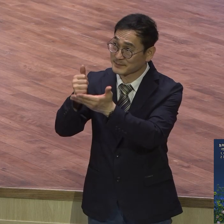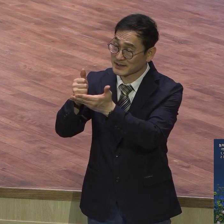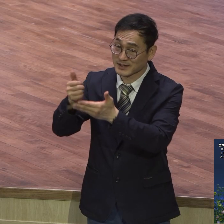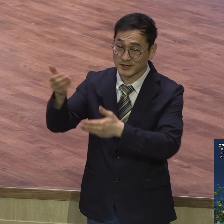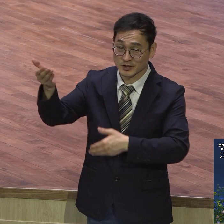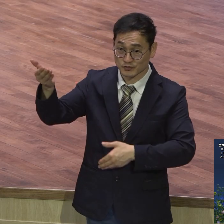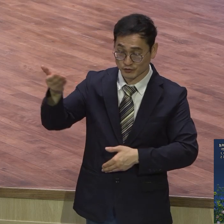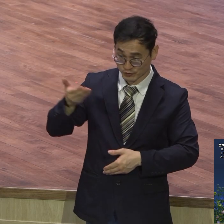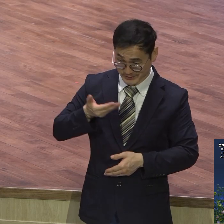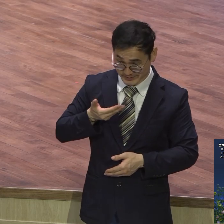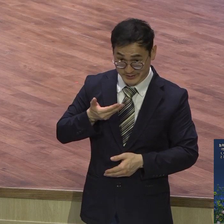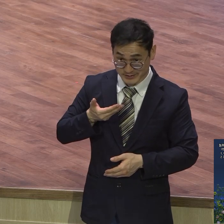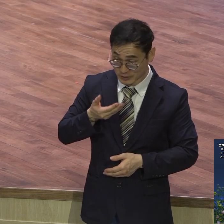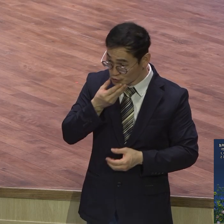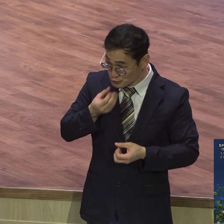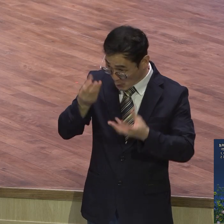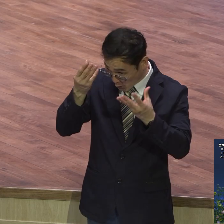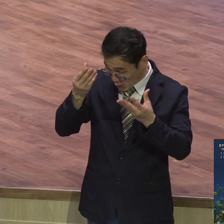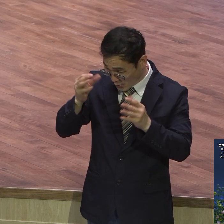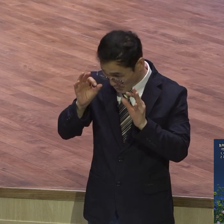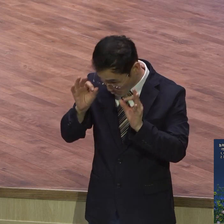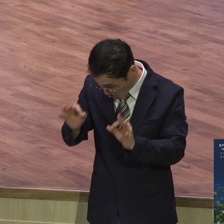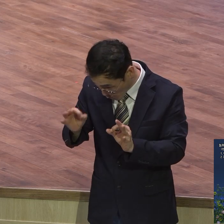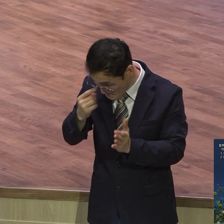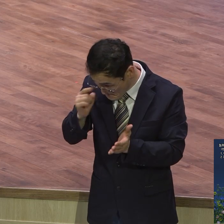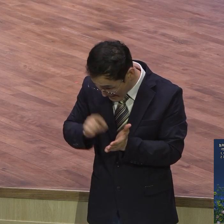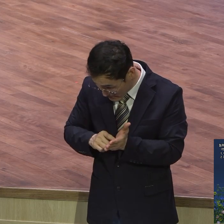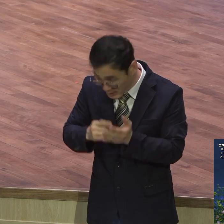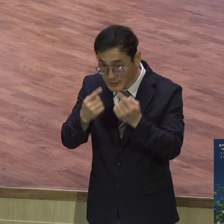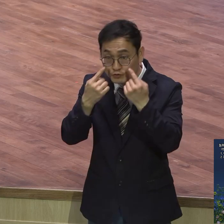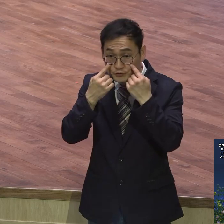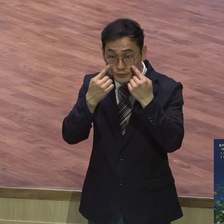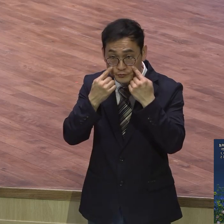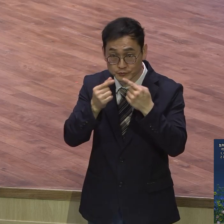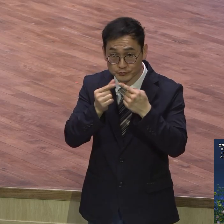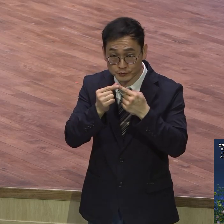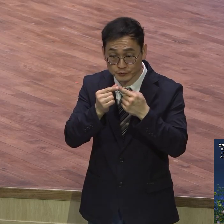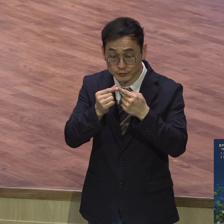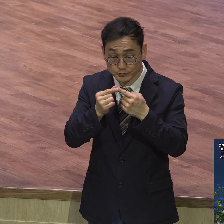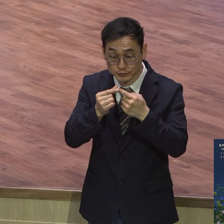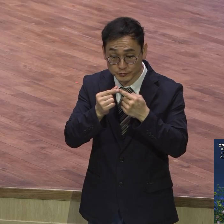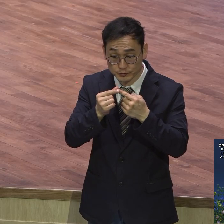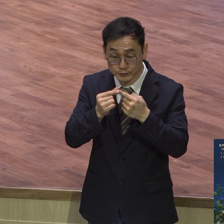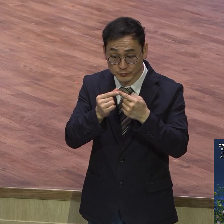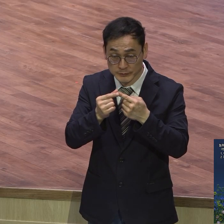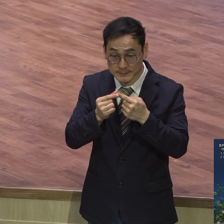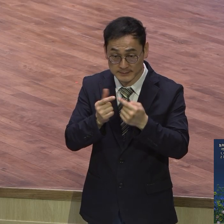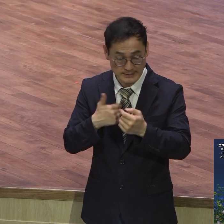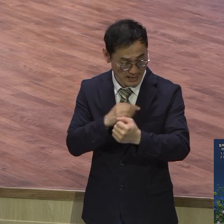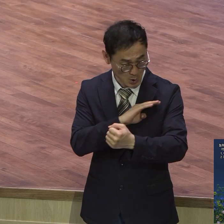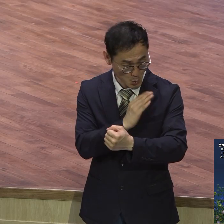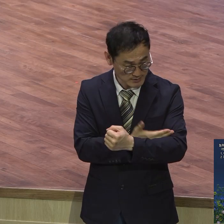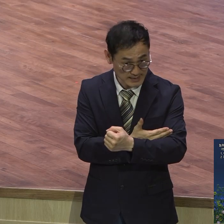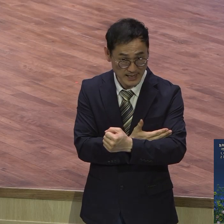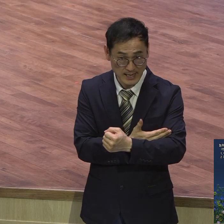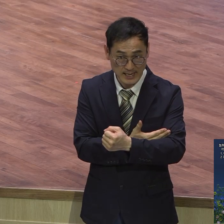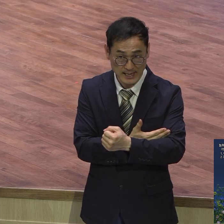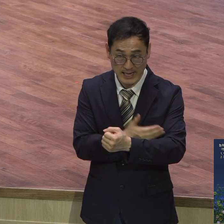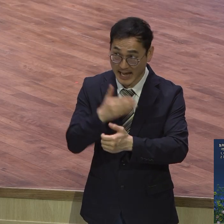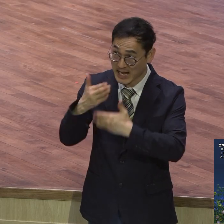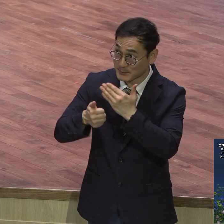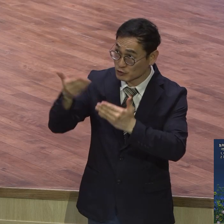볼 수 있는 눈 볼 수 있는 눈 여러분에게 주어진 뭐가 있습니까 신분과 권세를 확실히 보세요